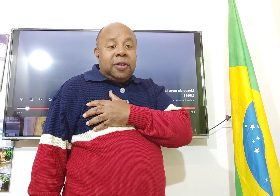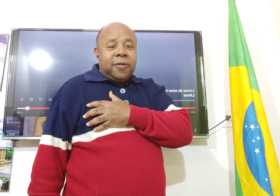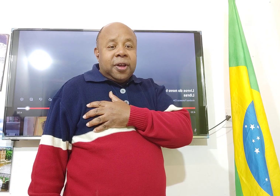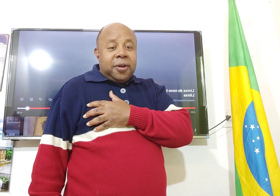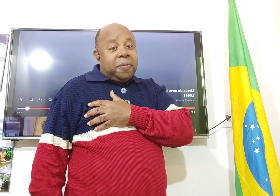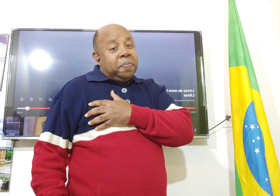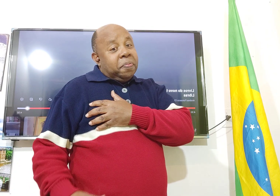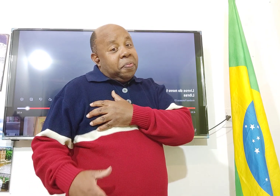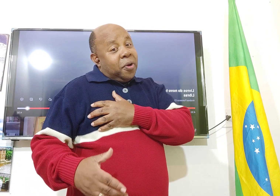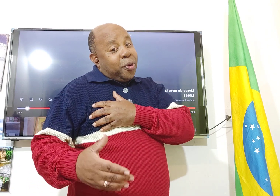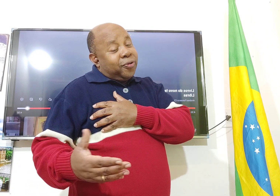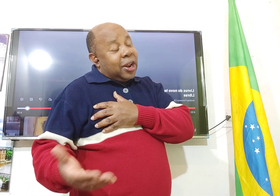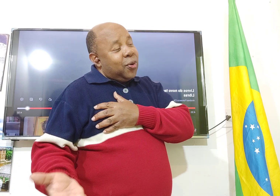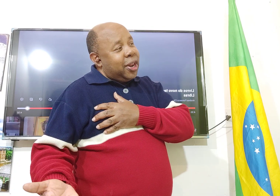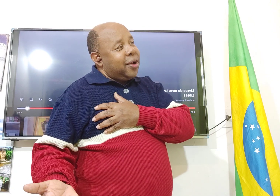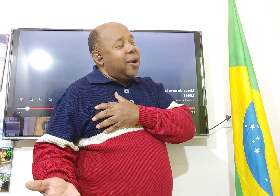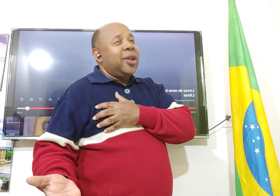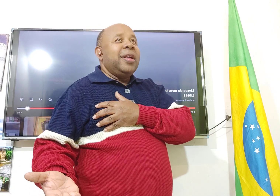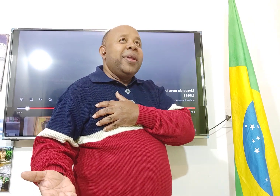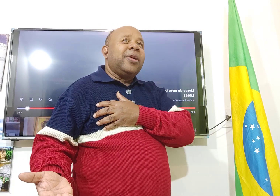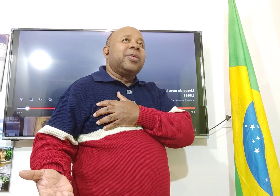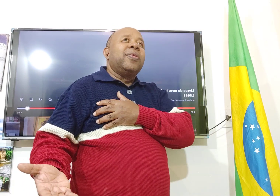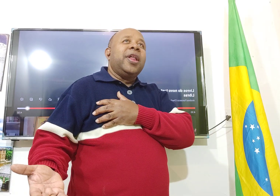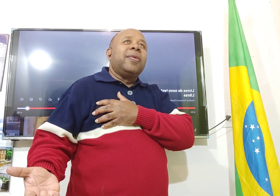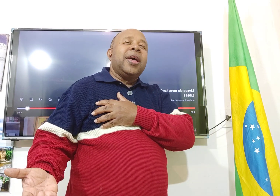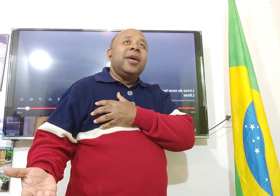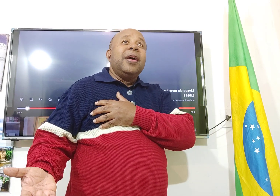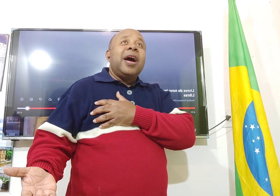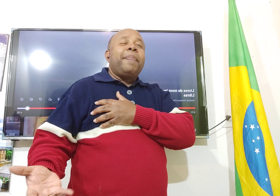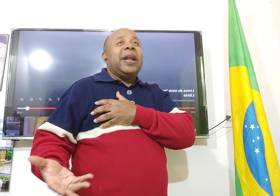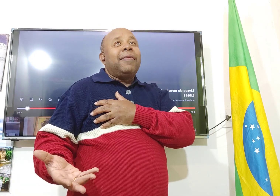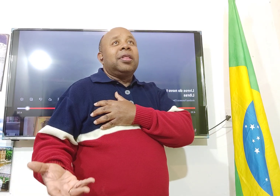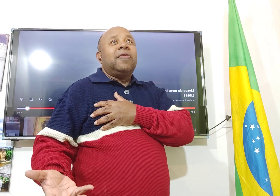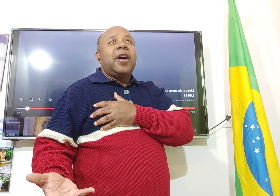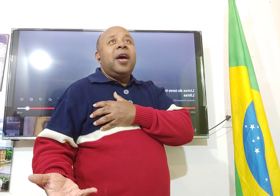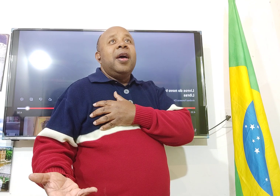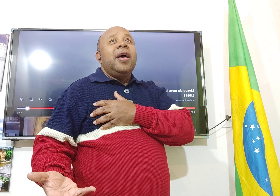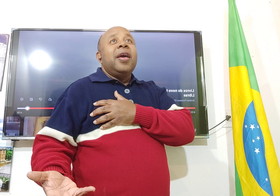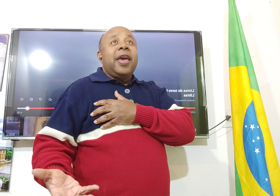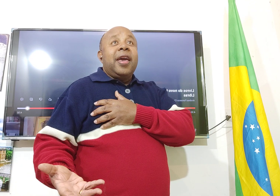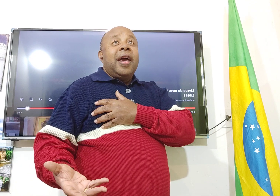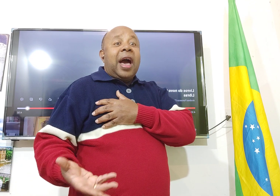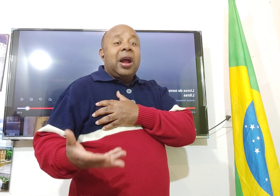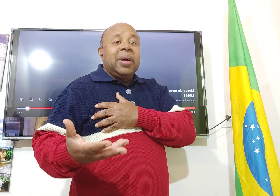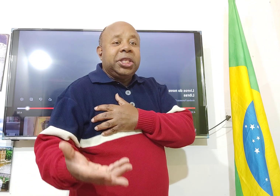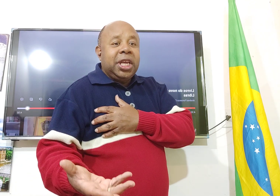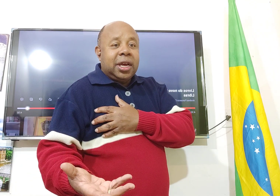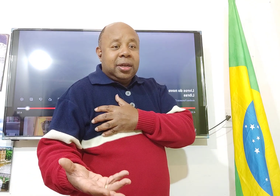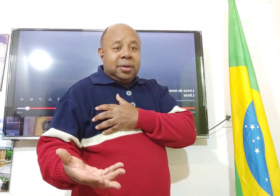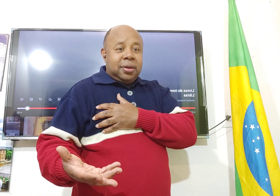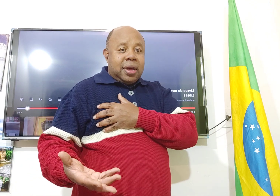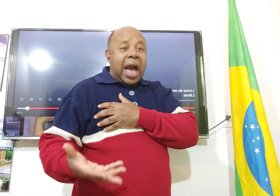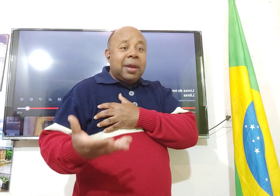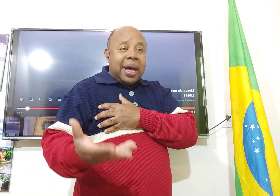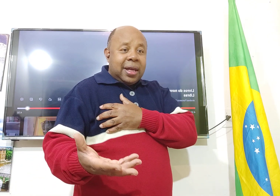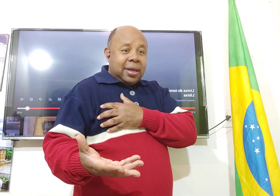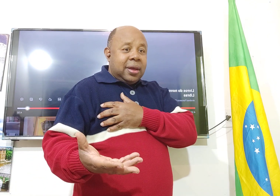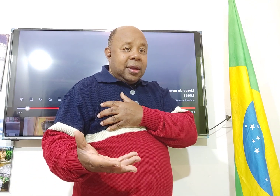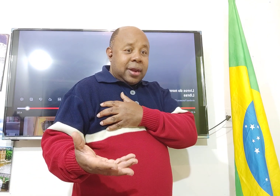Inclusive, eu posso falar no grego, agora eu lembrei que eu sei o grego, né? A palavra salvar é harmatia, harma,